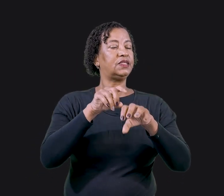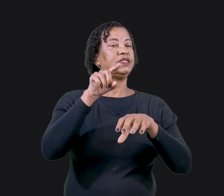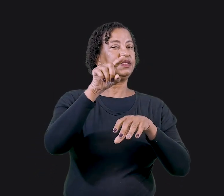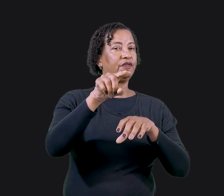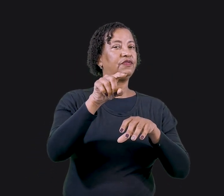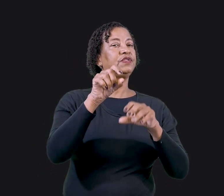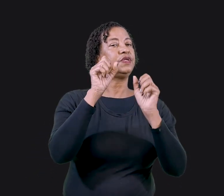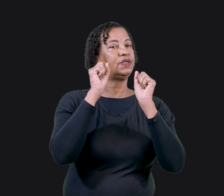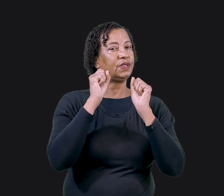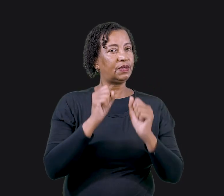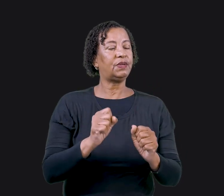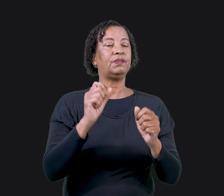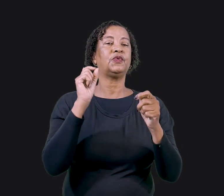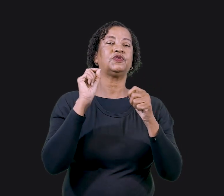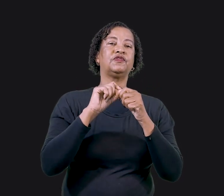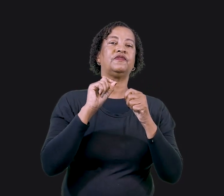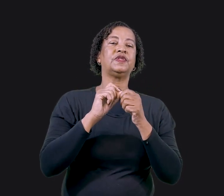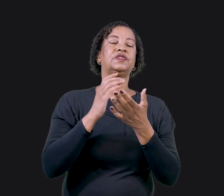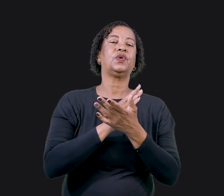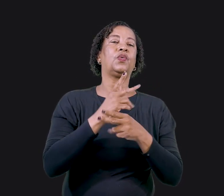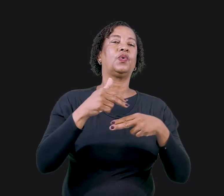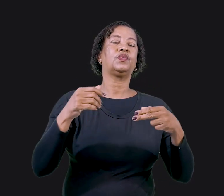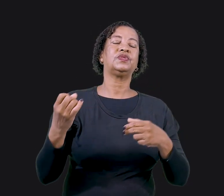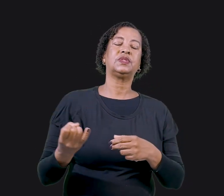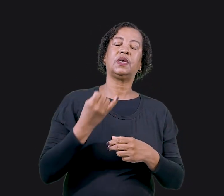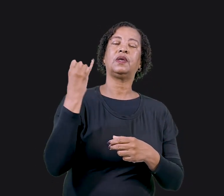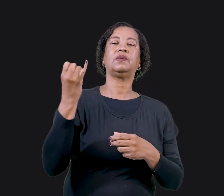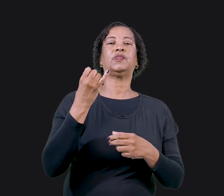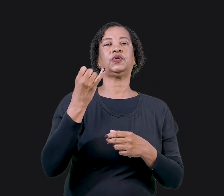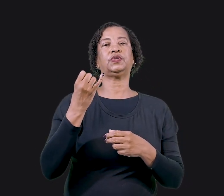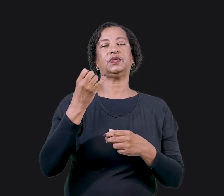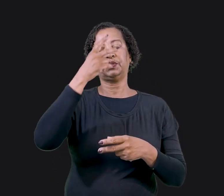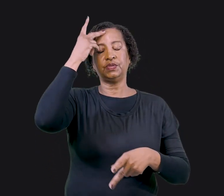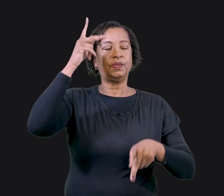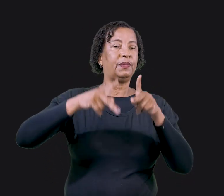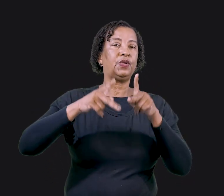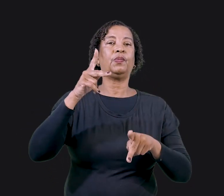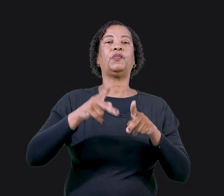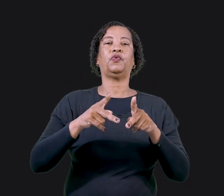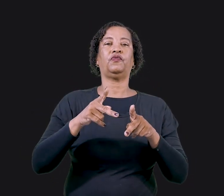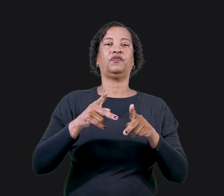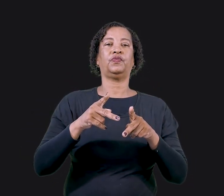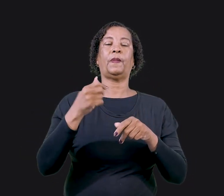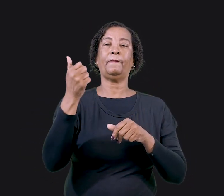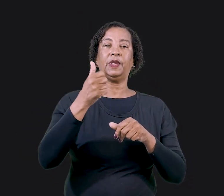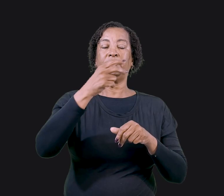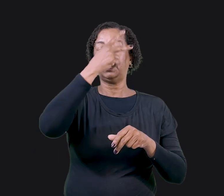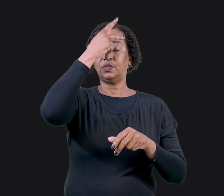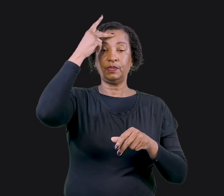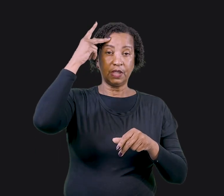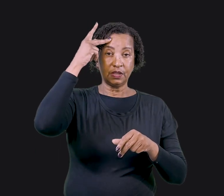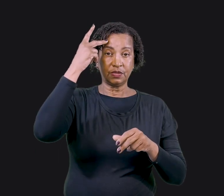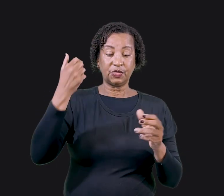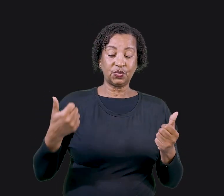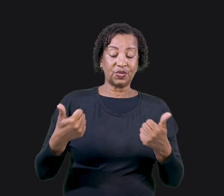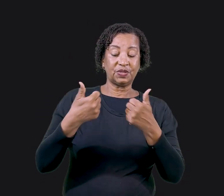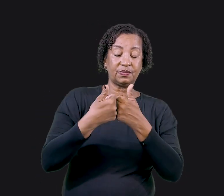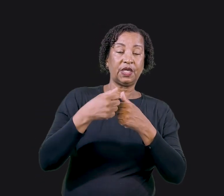Ele quer comissionar você para que você também venha fazer algo muito importante pela multidão, ou seja, primeiro